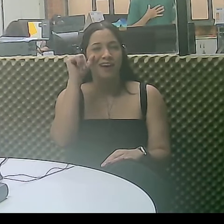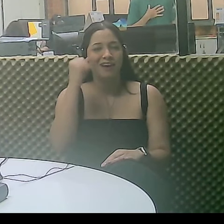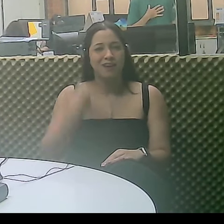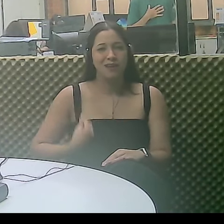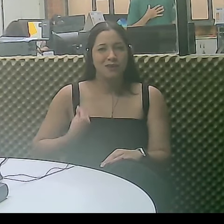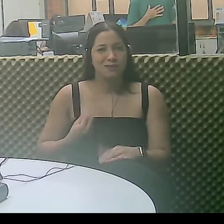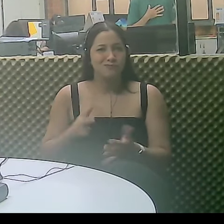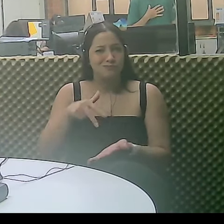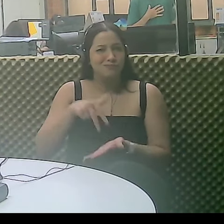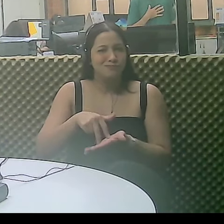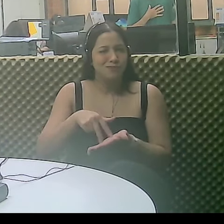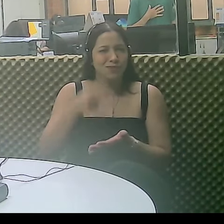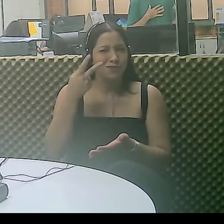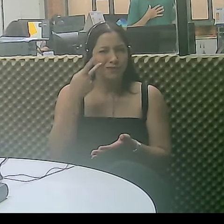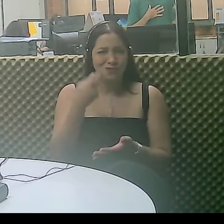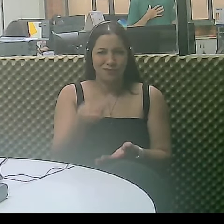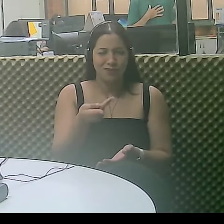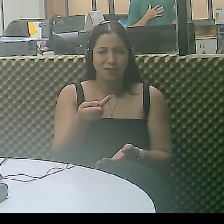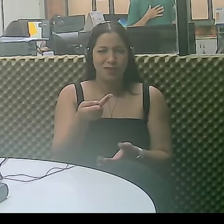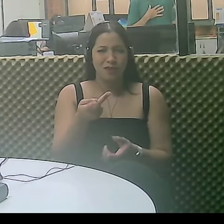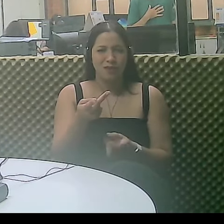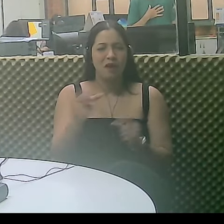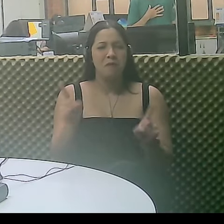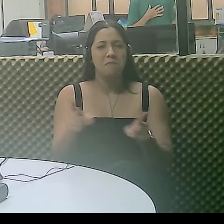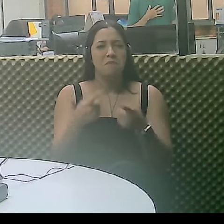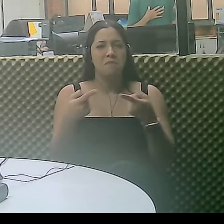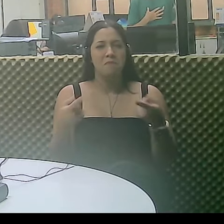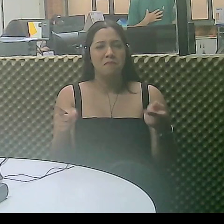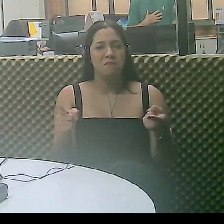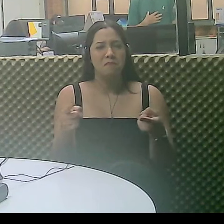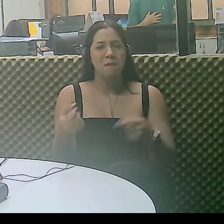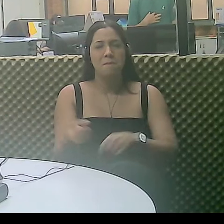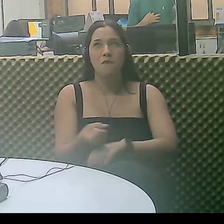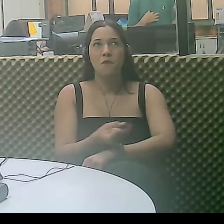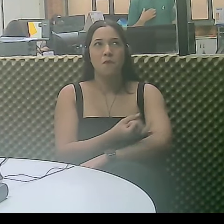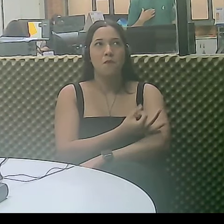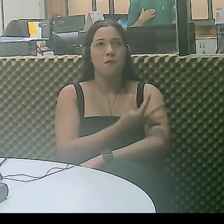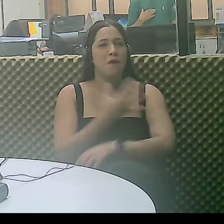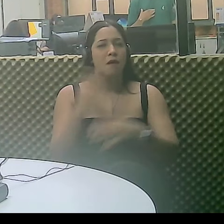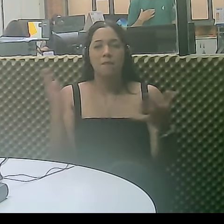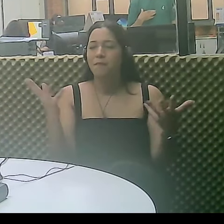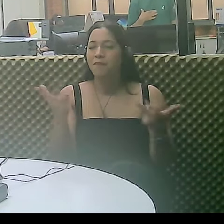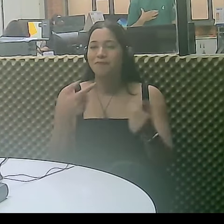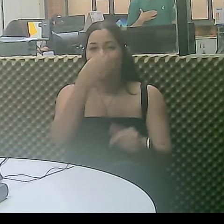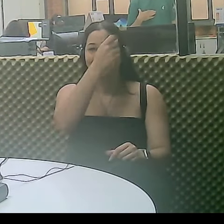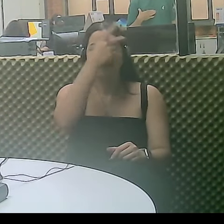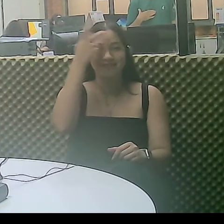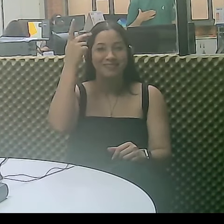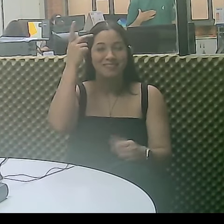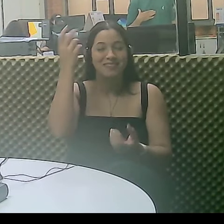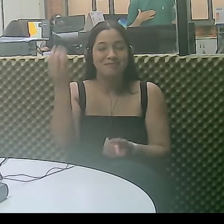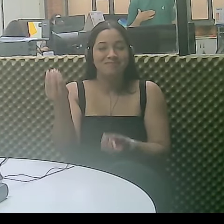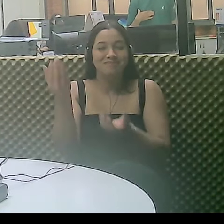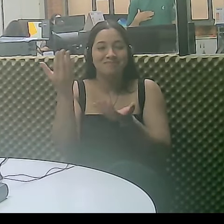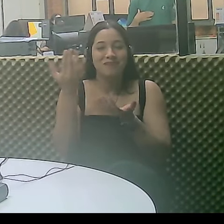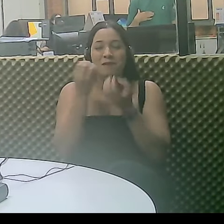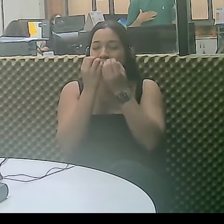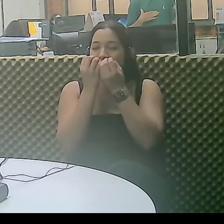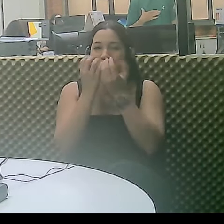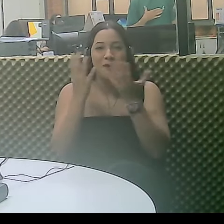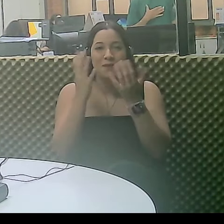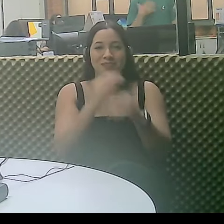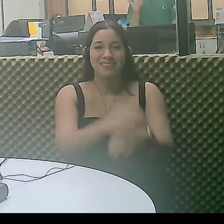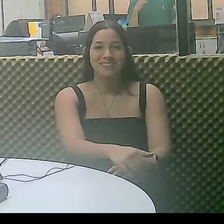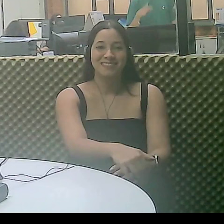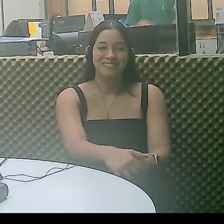aqui, né, para ver a Sinfônica, prestigiar esse momento maravilhoso que a Prefeitura está nos proporcionando, é muito bom.